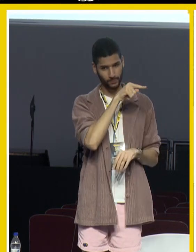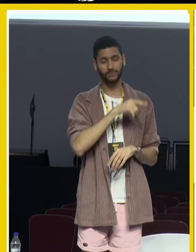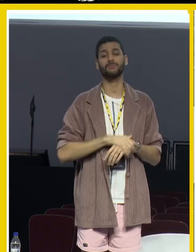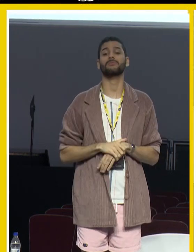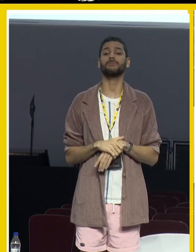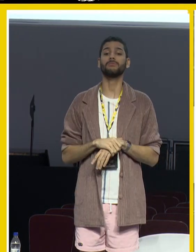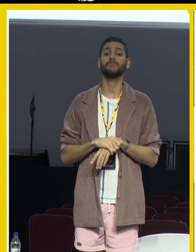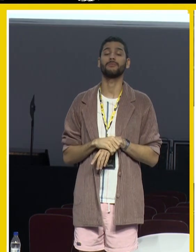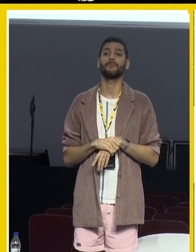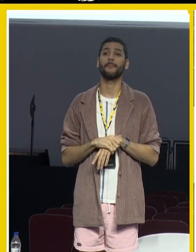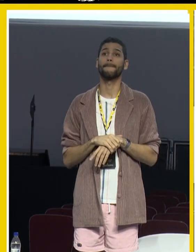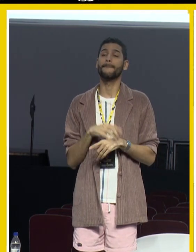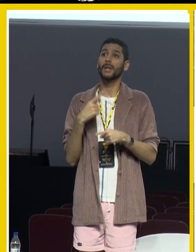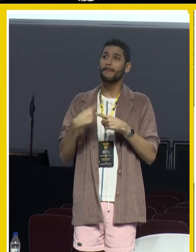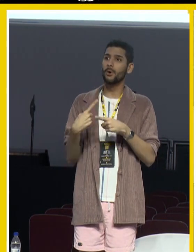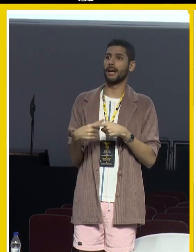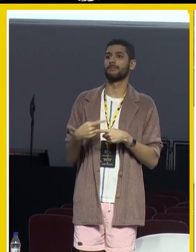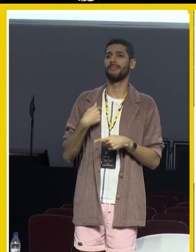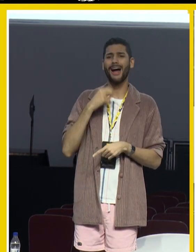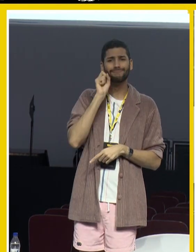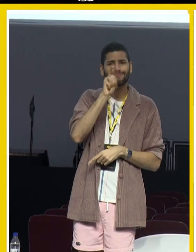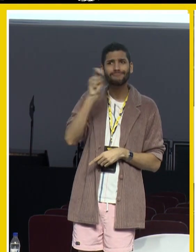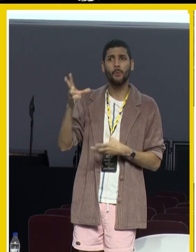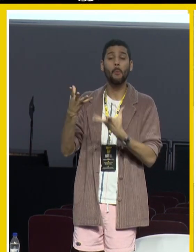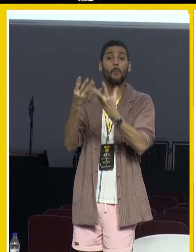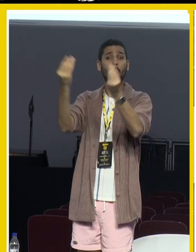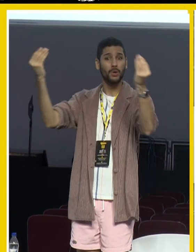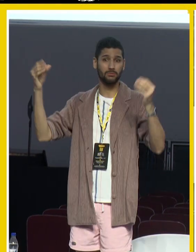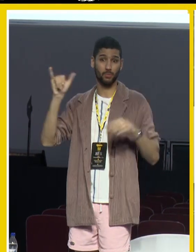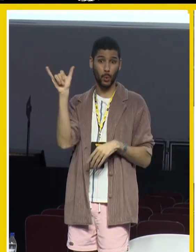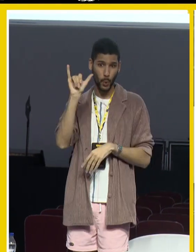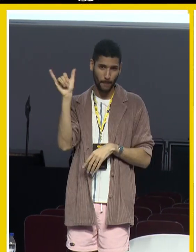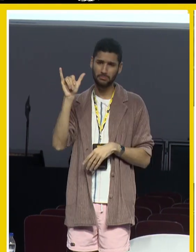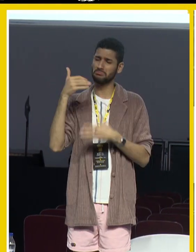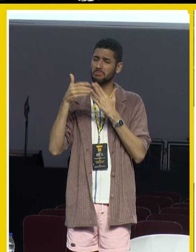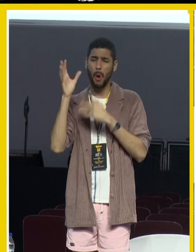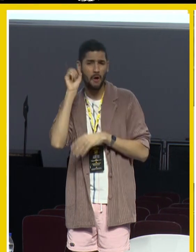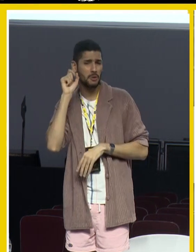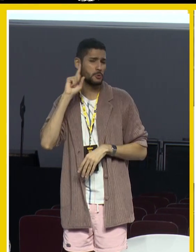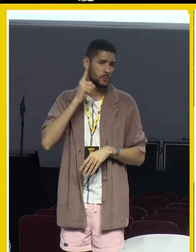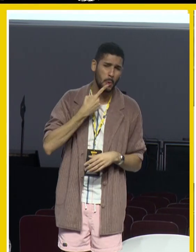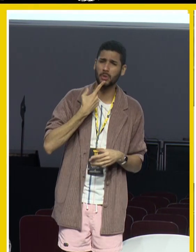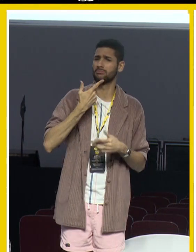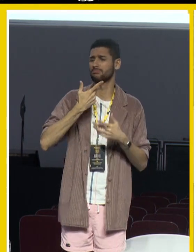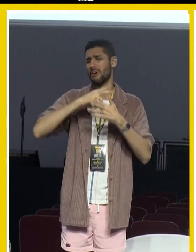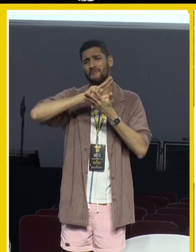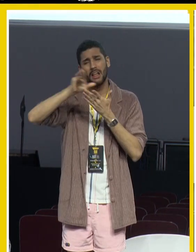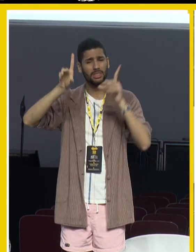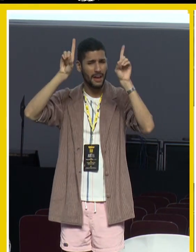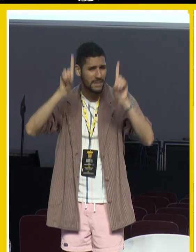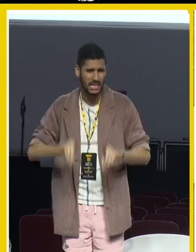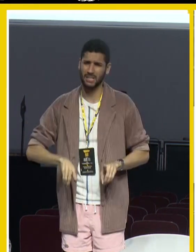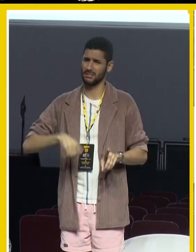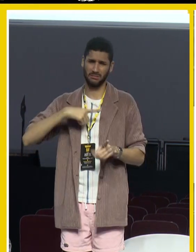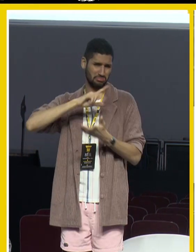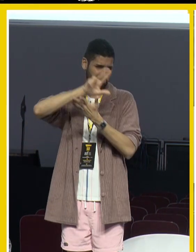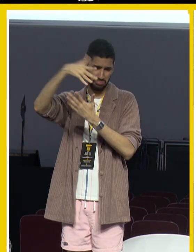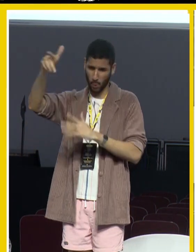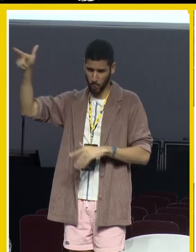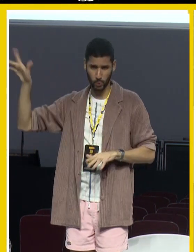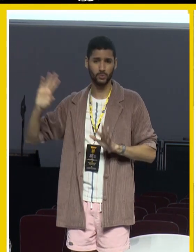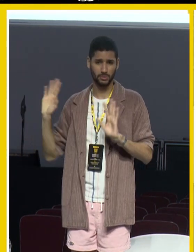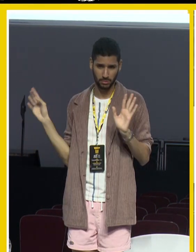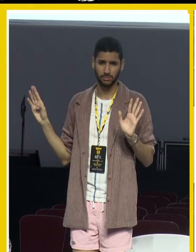agora vou começar a falar do meu trabalho como que é para que vocês possam conhecer um pouco tem muitos em outubro seja surdo sejam